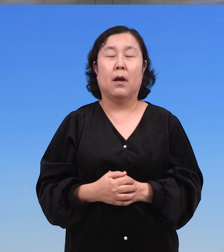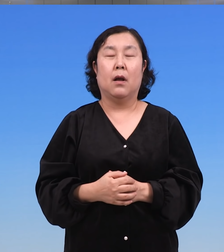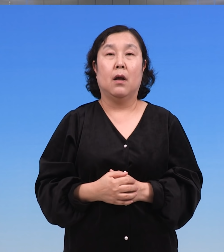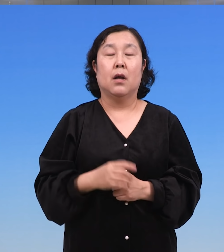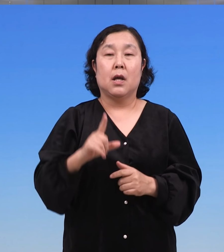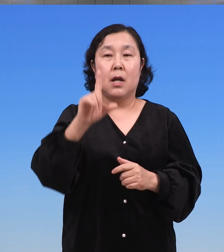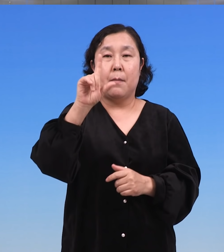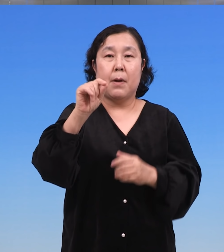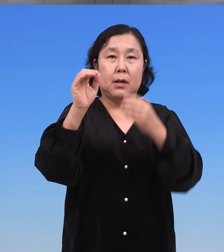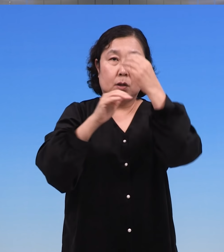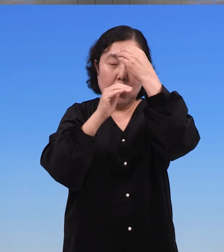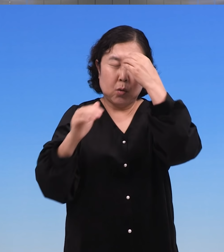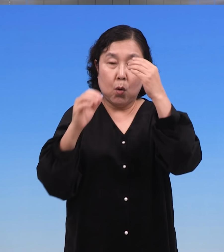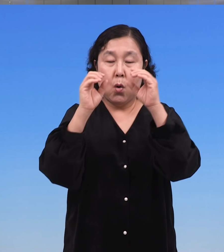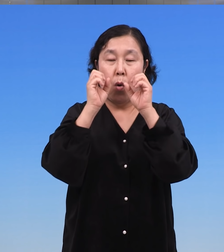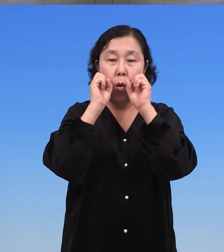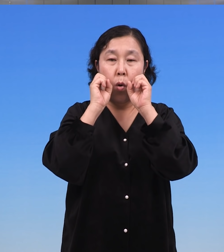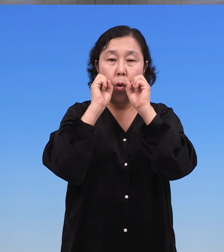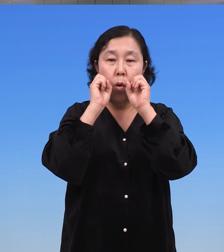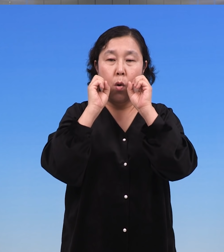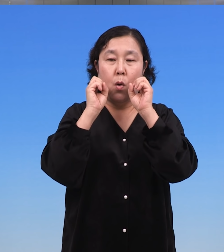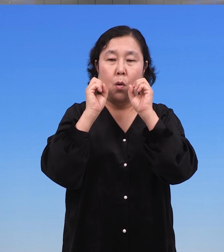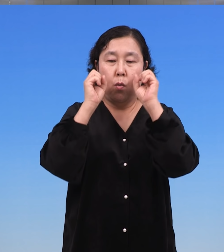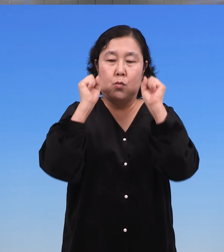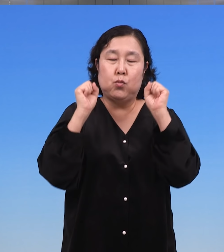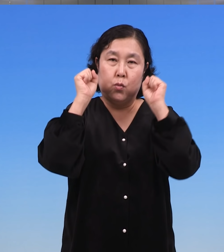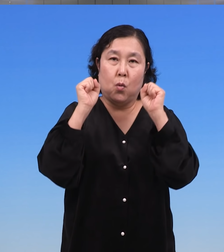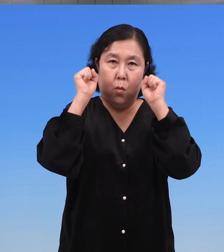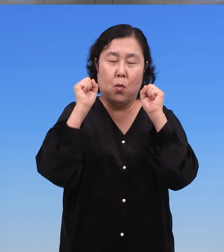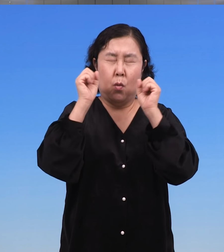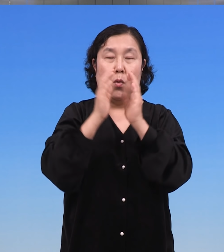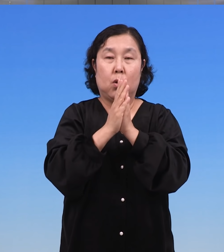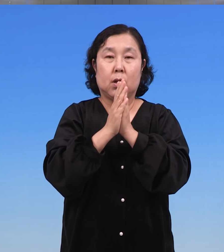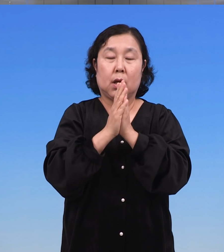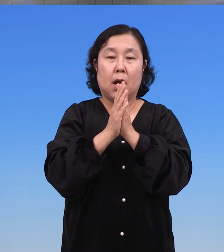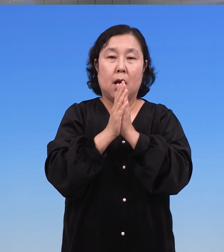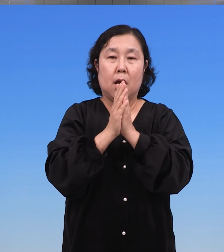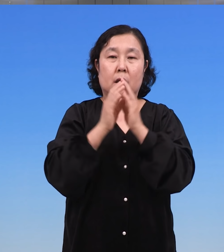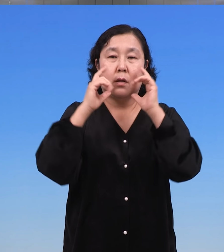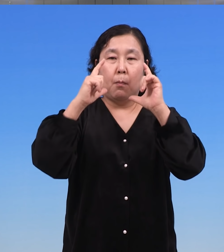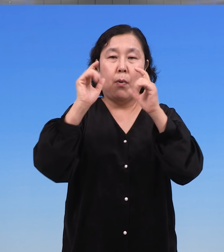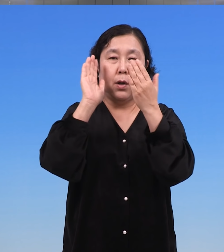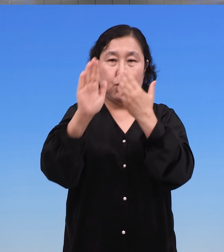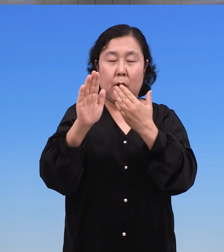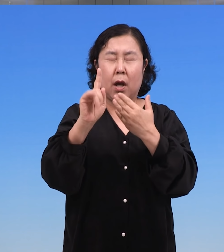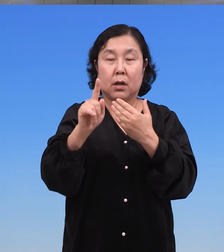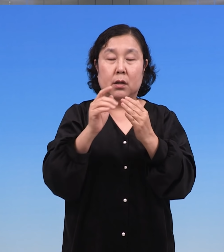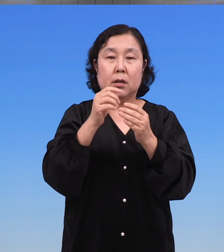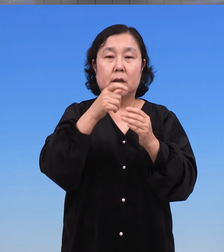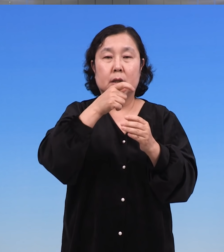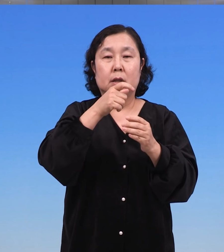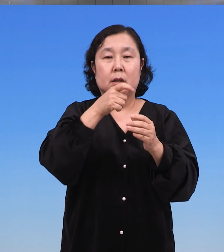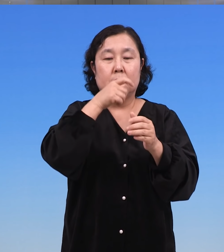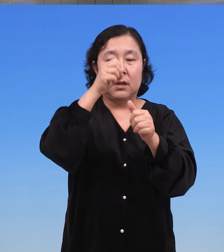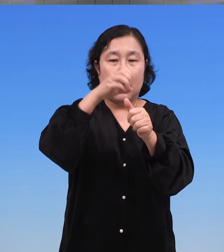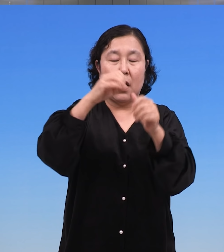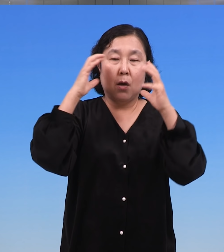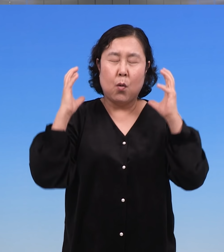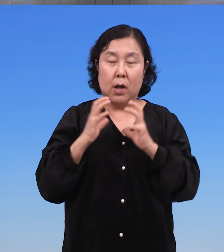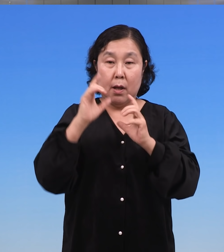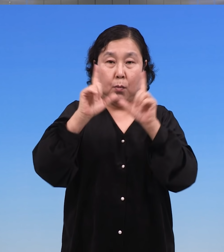일만수도 파송 운동을 선포한 이후로 이 세례 요한의 순교가 제 삶에 큰 영향을 미쳤습니다. 예를 들면 이런